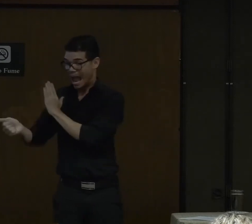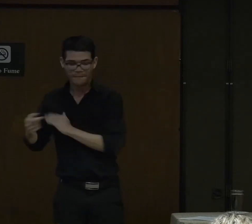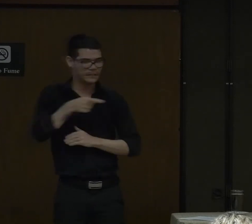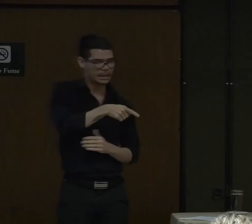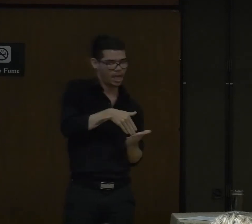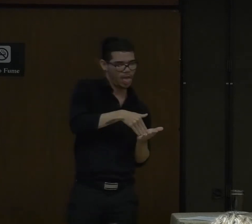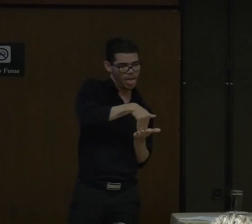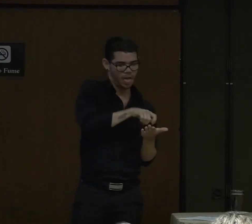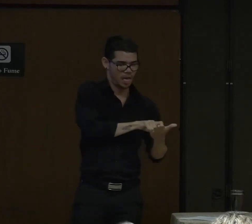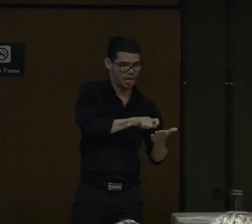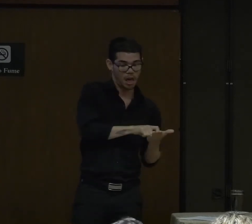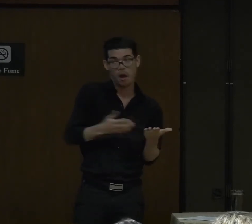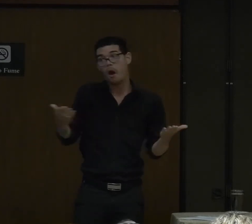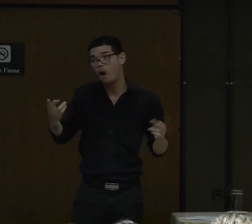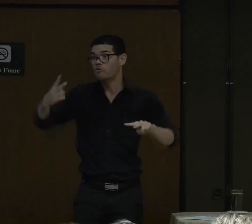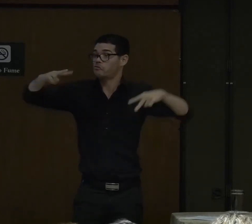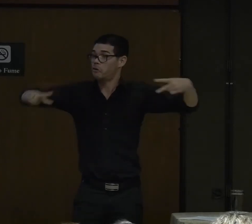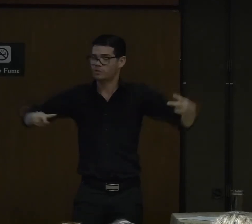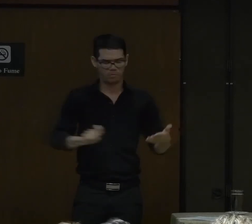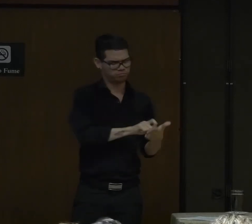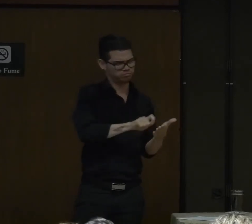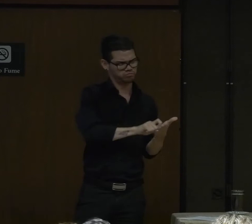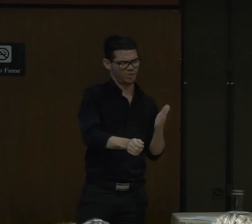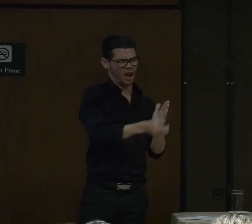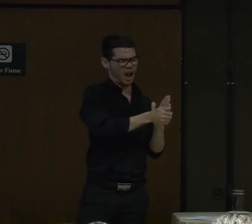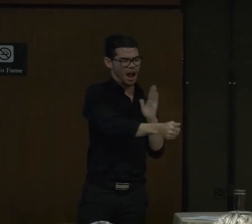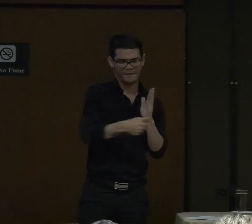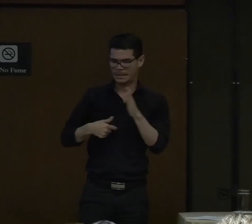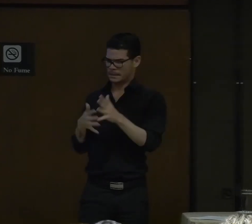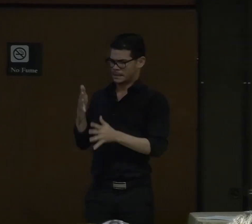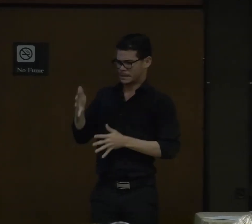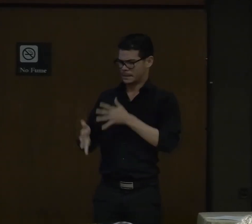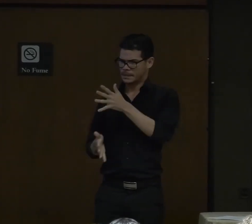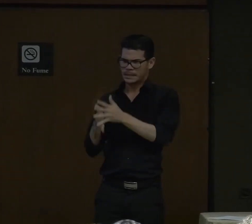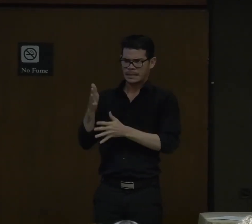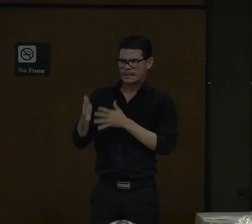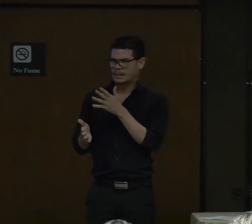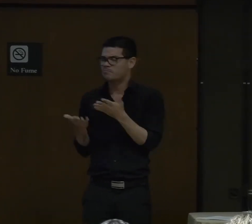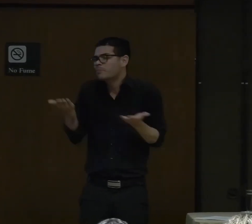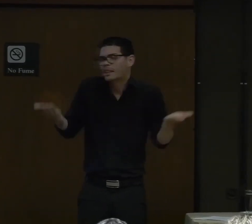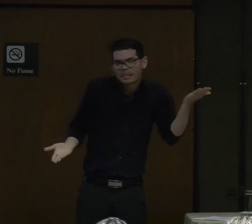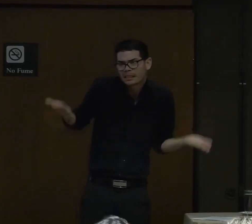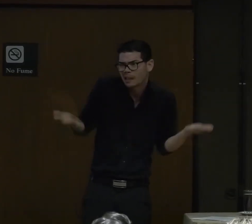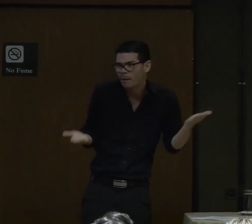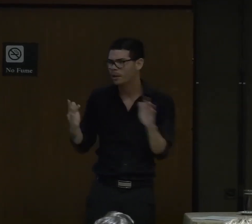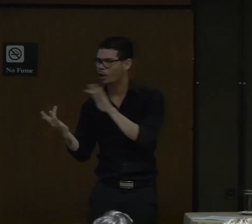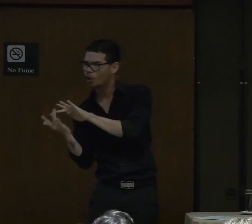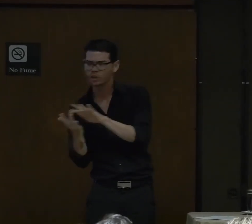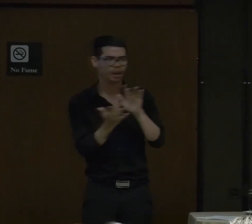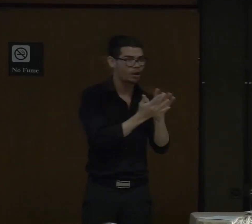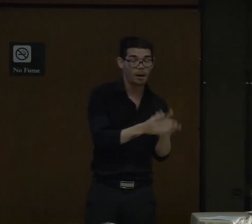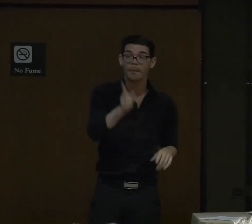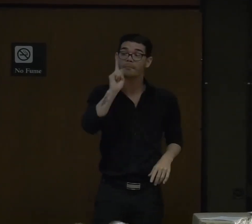la experiencia de aprendizaje del lenguaje que hayan tenido. Pero el hecho de que no tengan una proficiencia perfecta en las 2 lenguas no